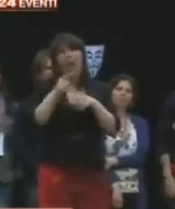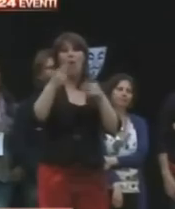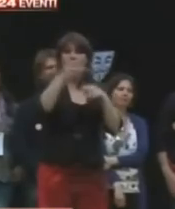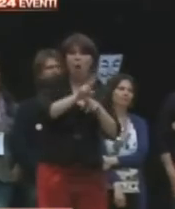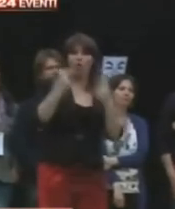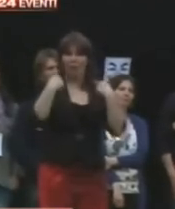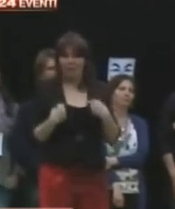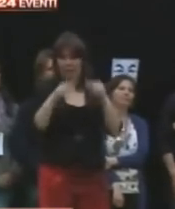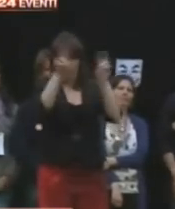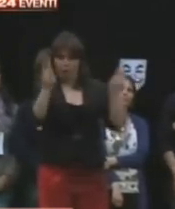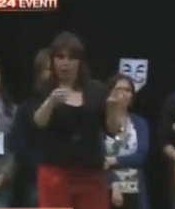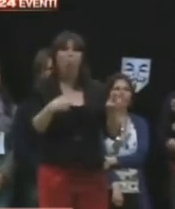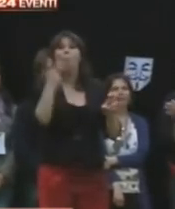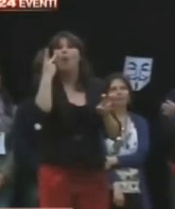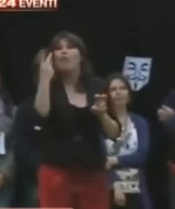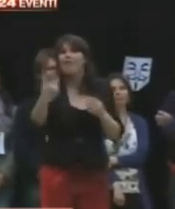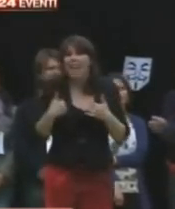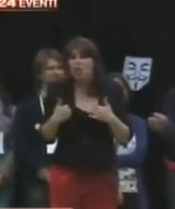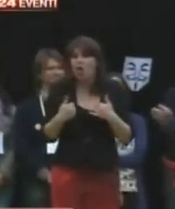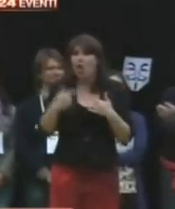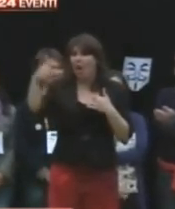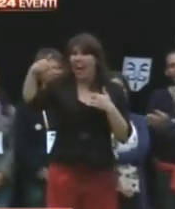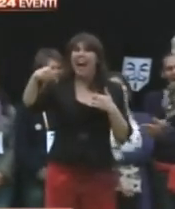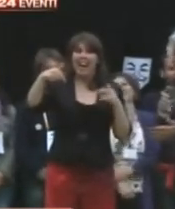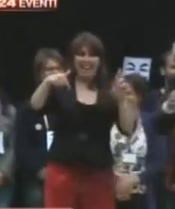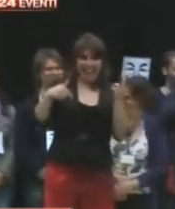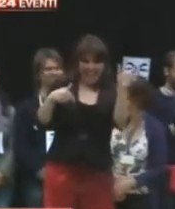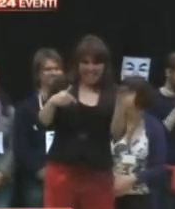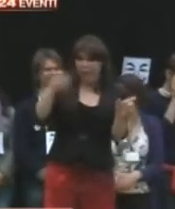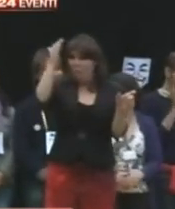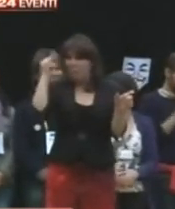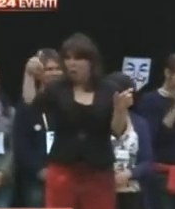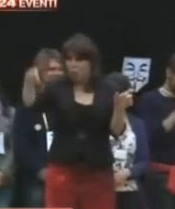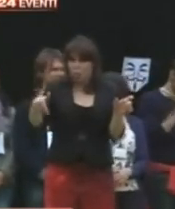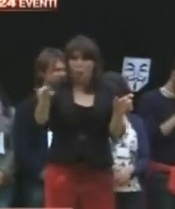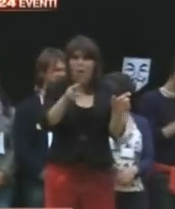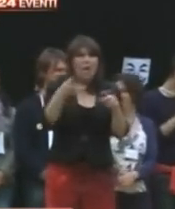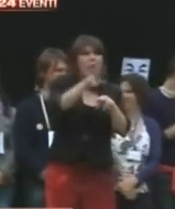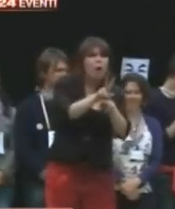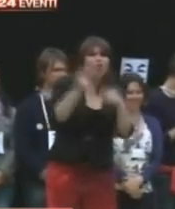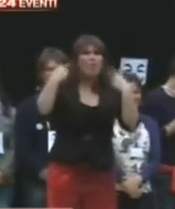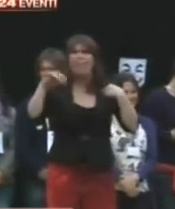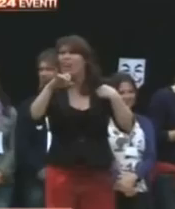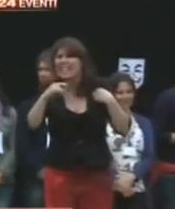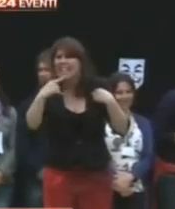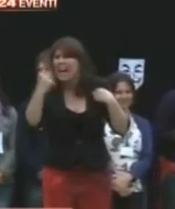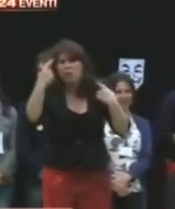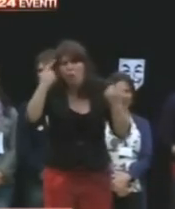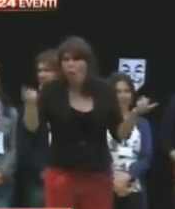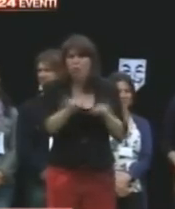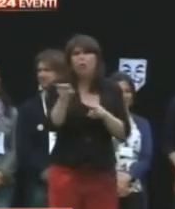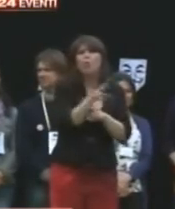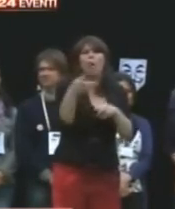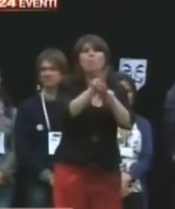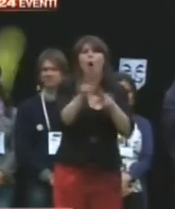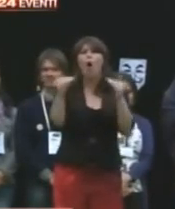vivo. Quando vedo Renzi e Berlusconi non so chi cazzo è il morto e chi è il vivo, perché sono tutte e due morti. E allora ecco